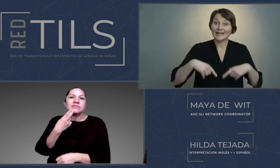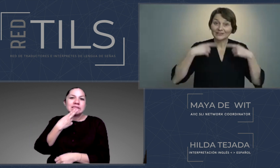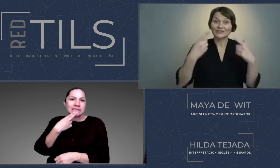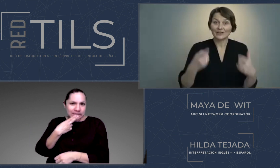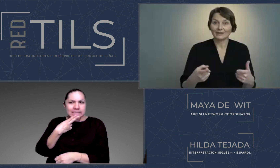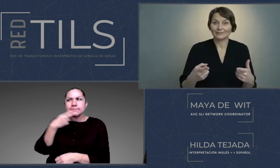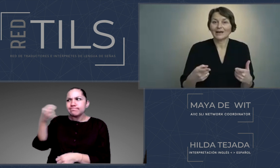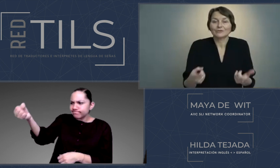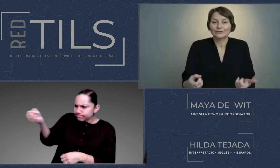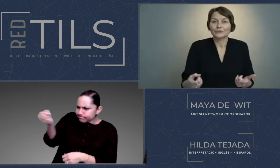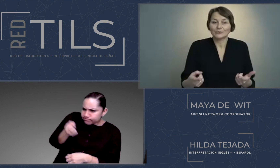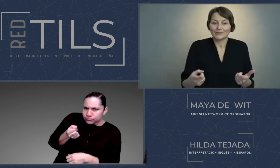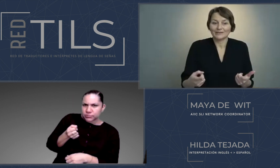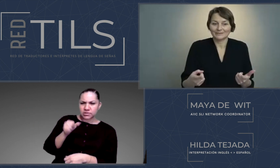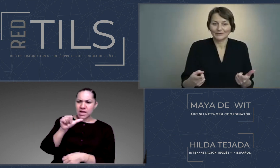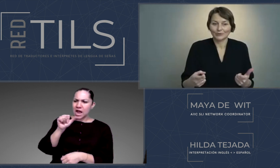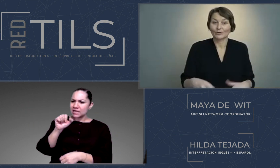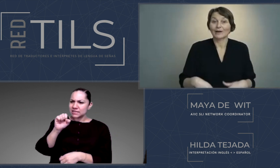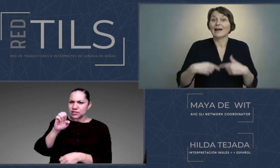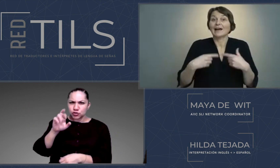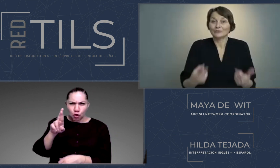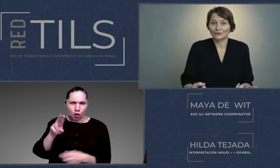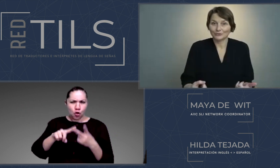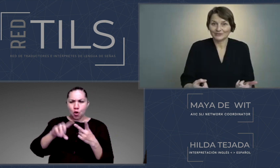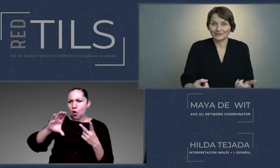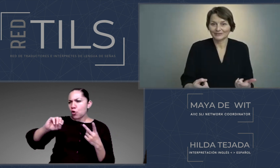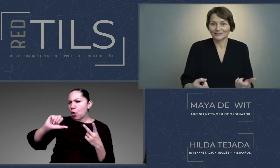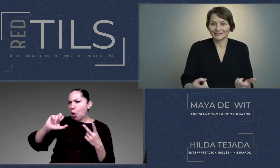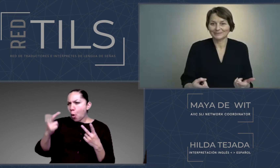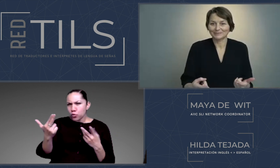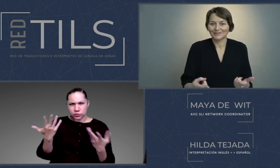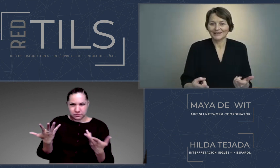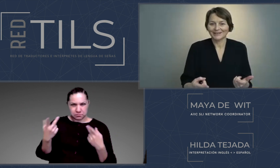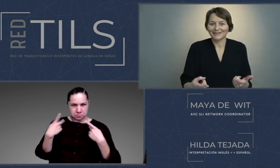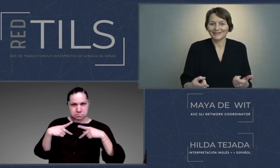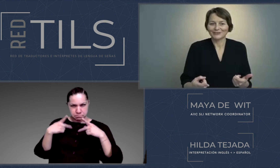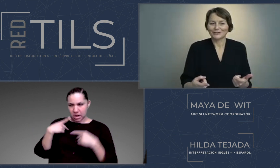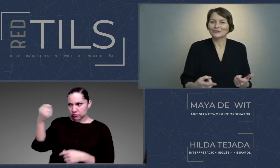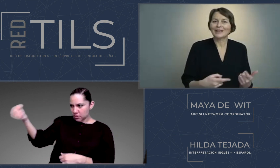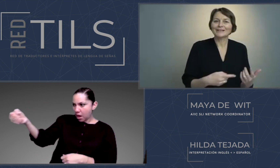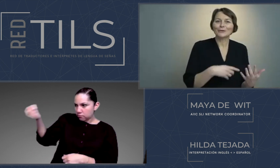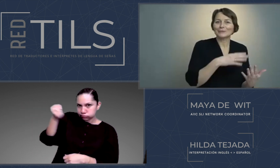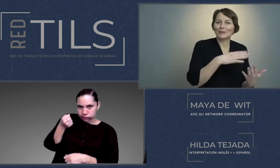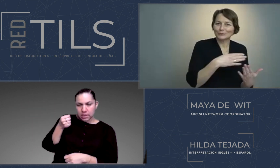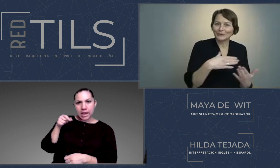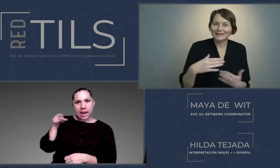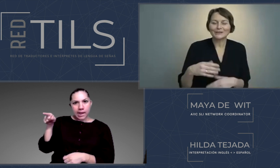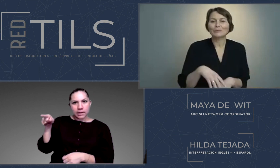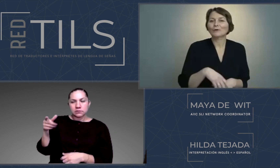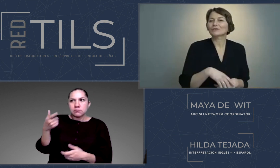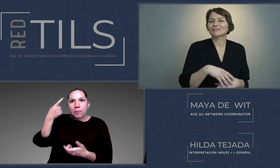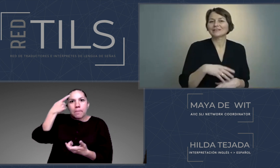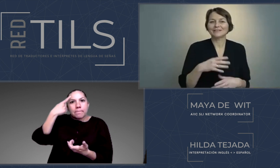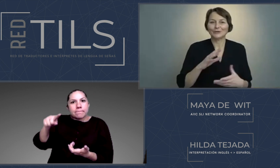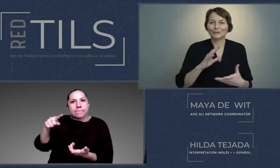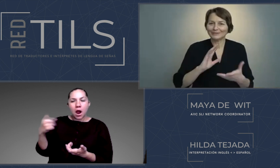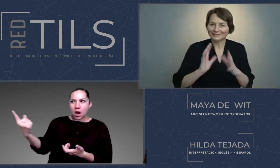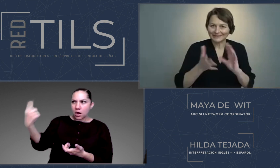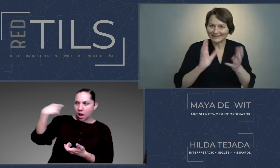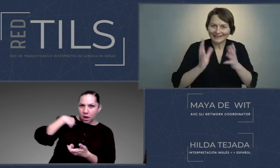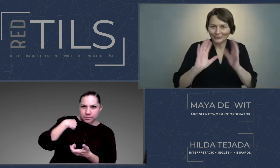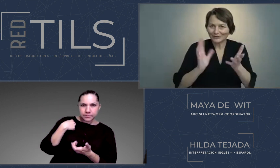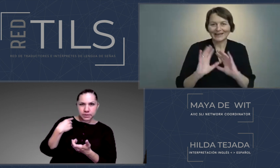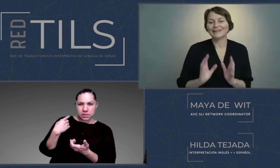si hablamos de ello y reflexionamos sobre las cosas, sabemos y aprendemos cómo